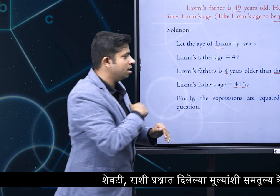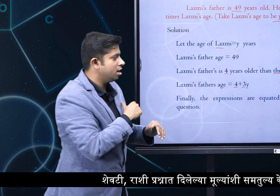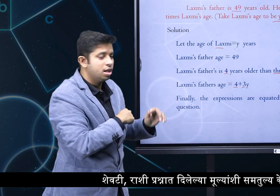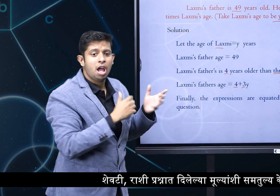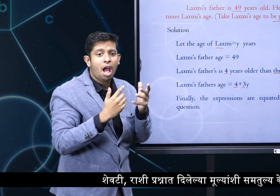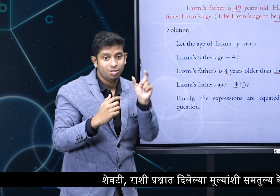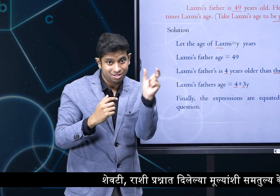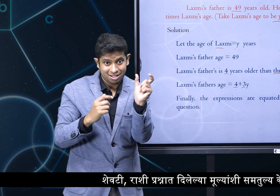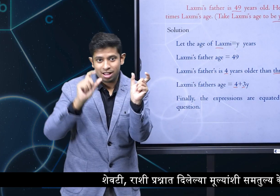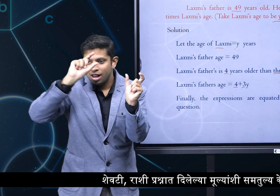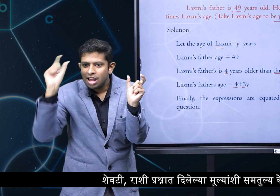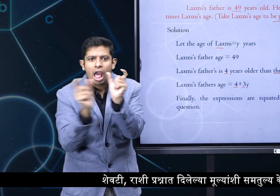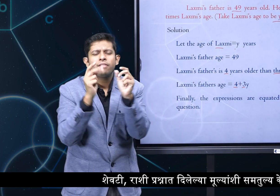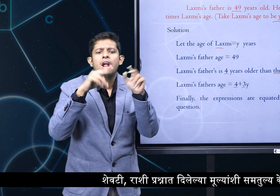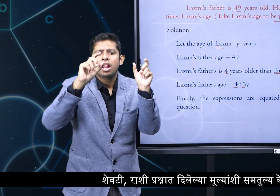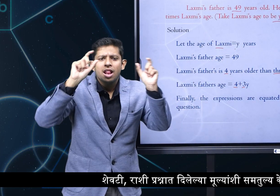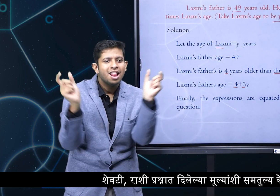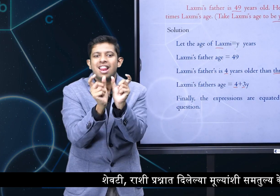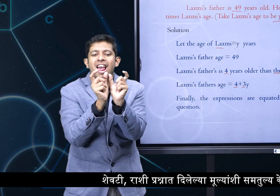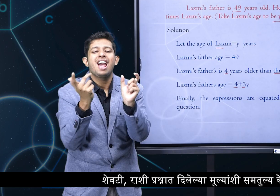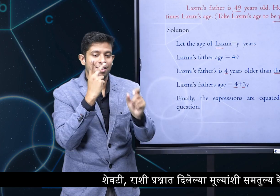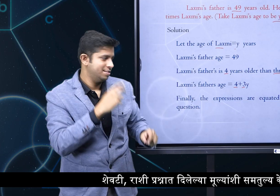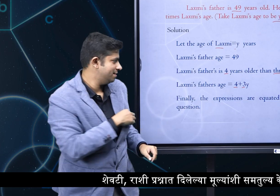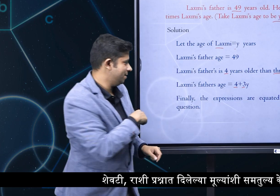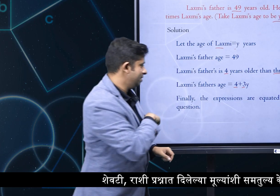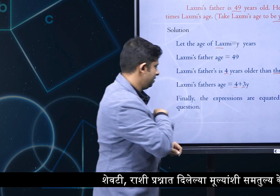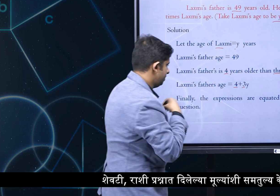शेवटी राशी प्रश्नात दिलेल्या मूल्यांशी समतुल्य केल्या जातात.